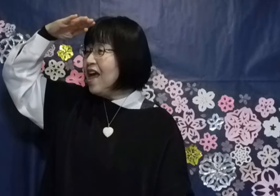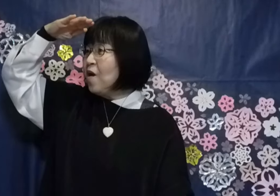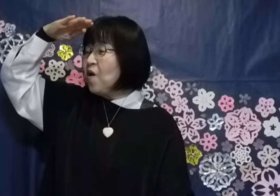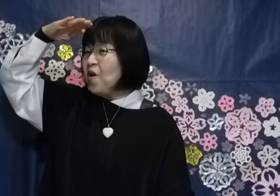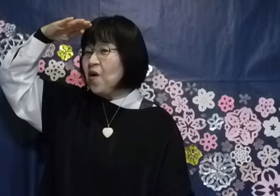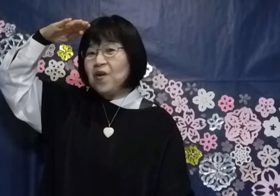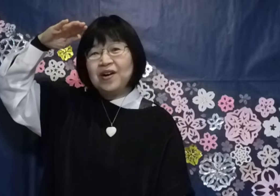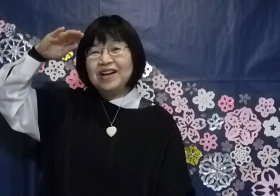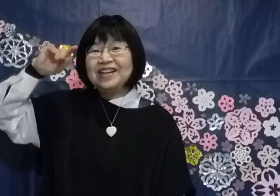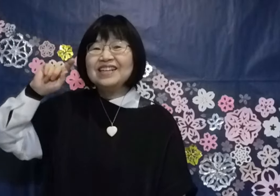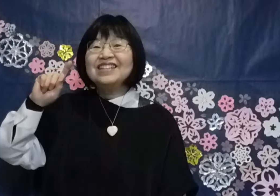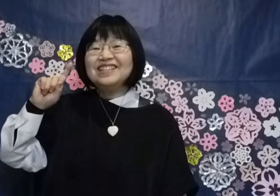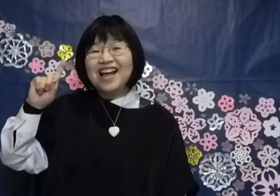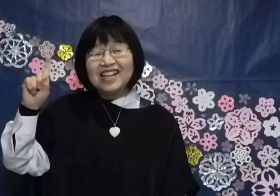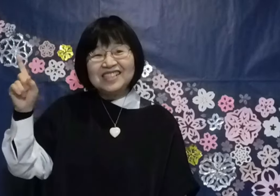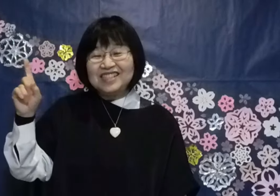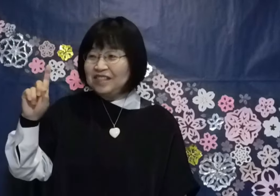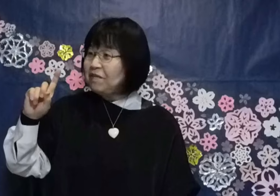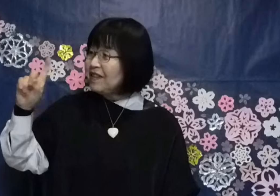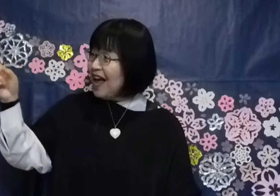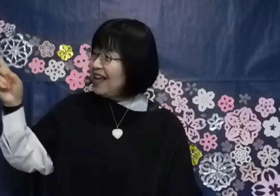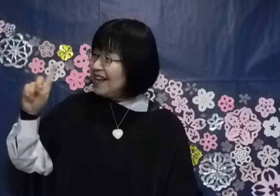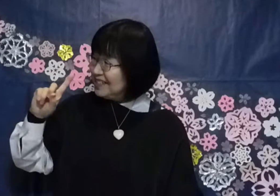を、何には何、